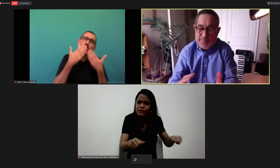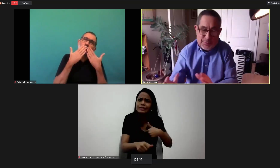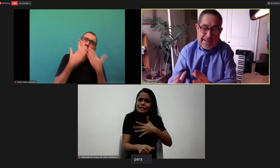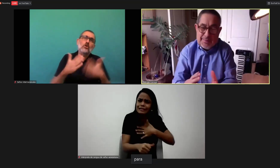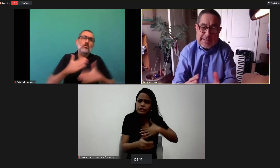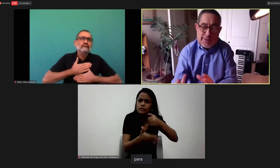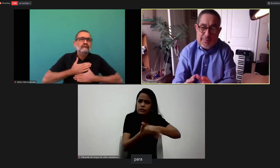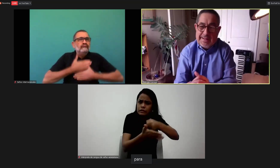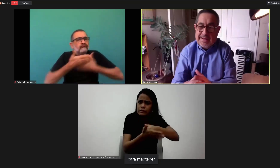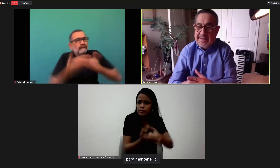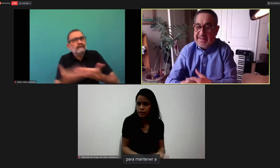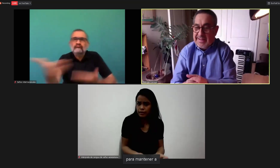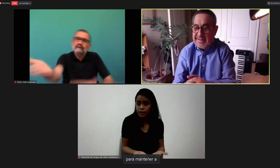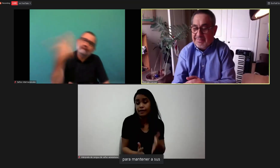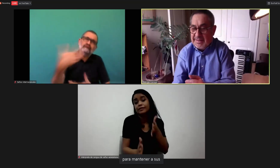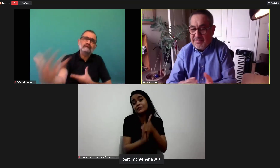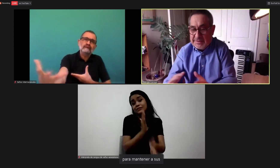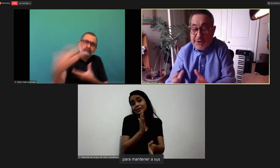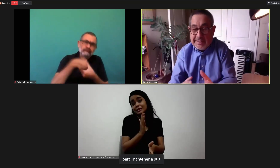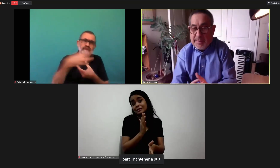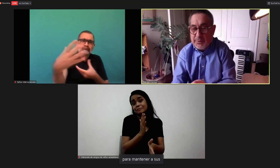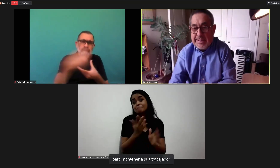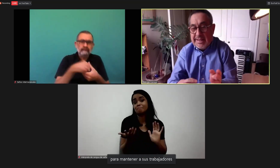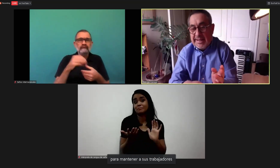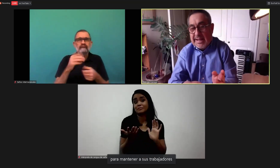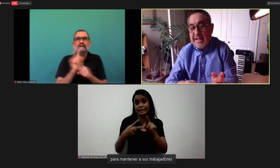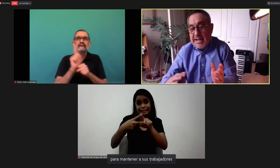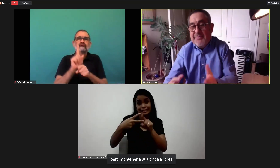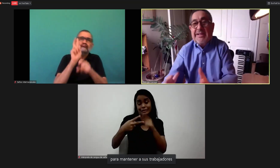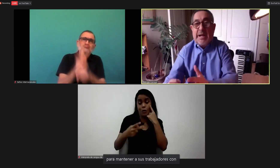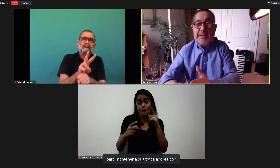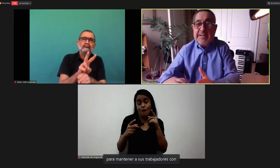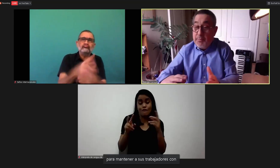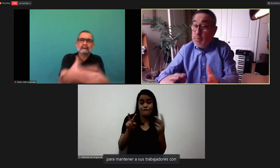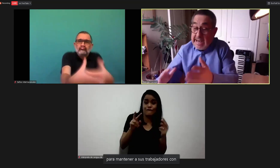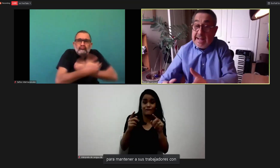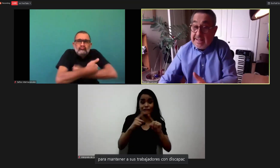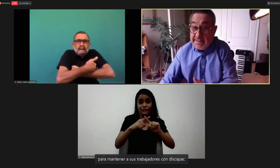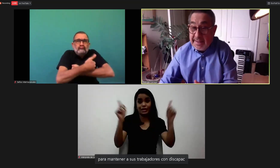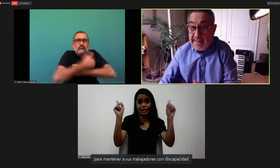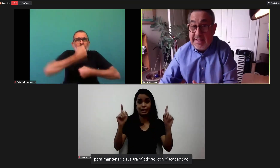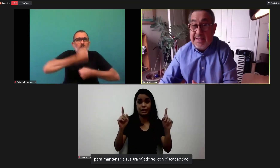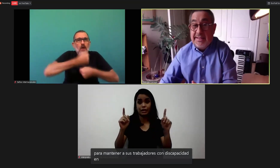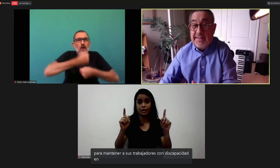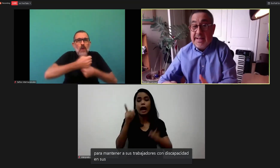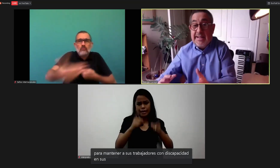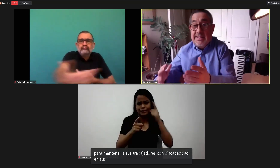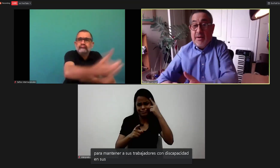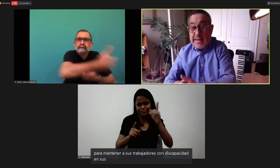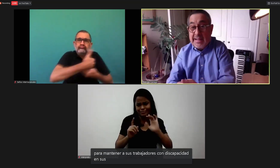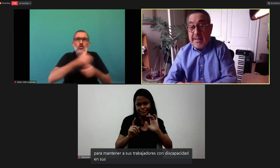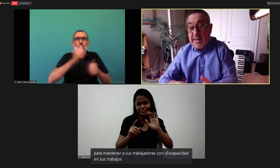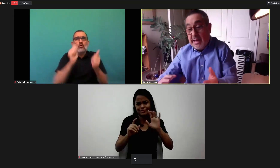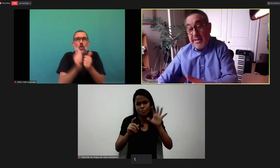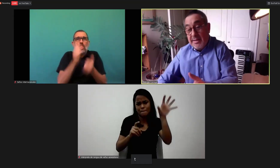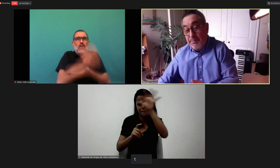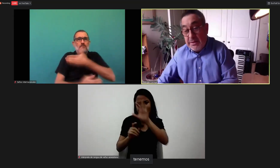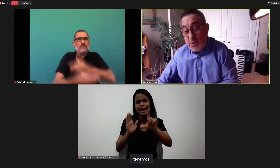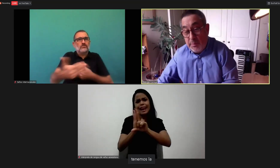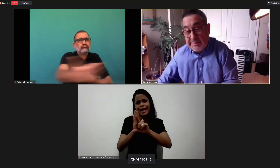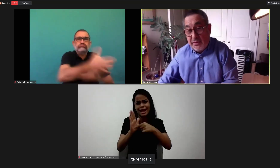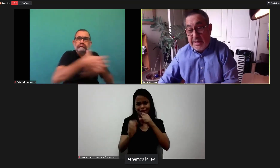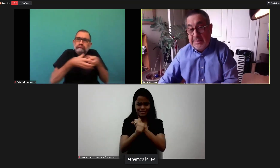tiene otra doble visión, digamos, y es que efectivamente tenemos una ley, la ley laboral, digamos, la